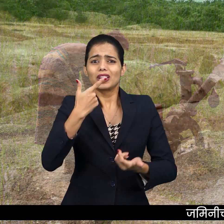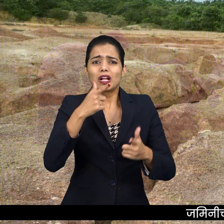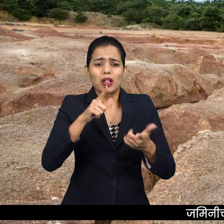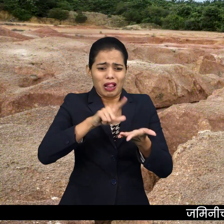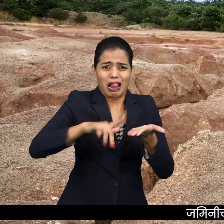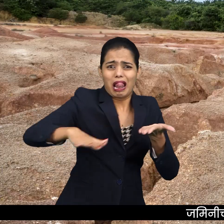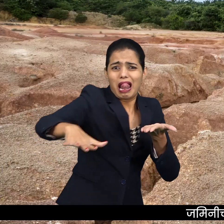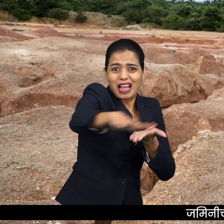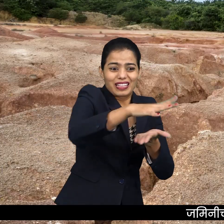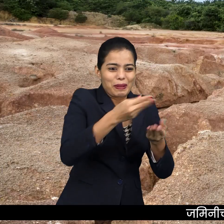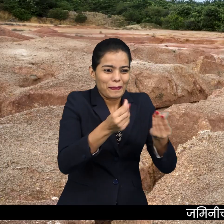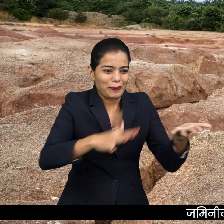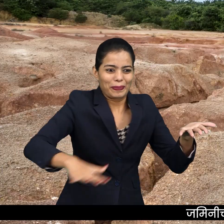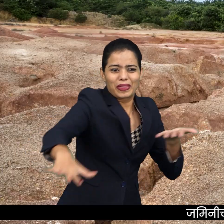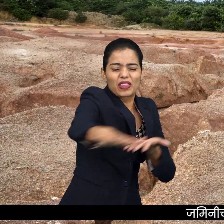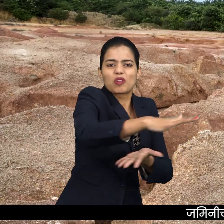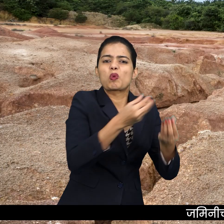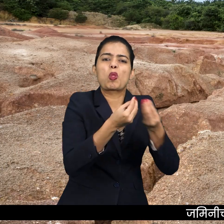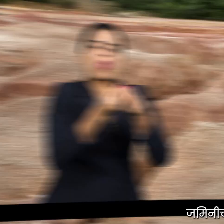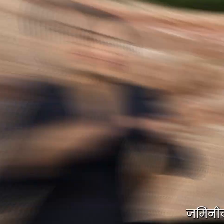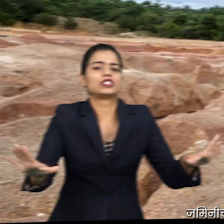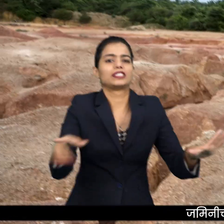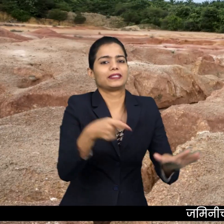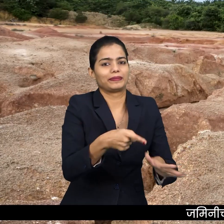चौथं, जमिनीची धूप.